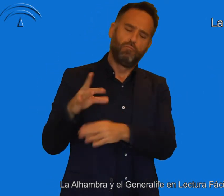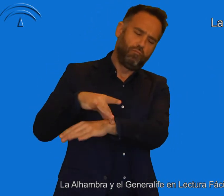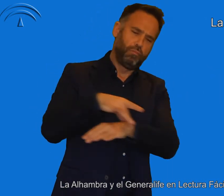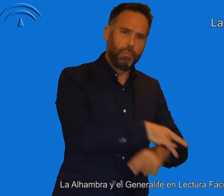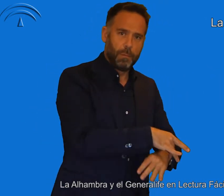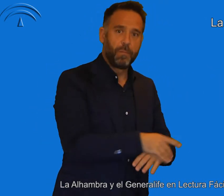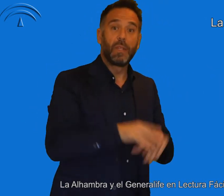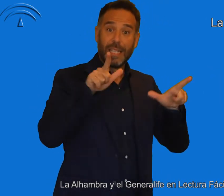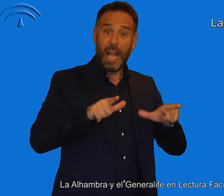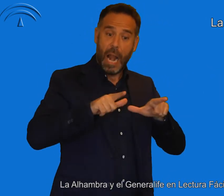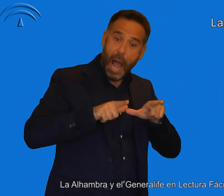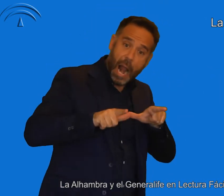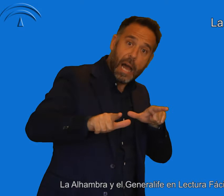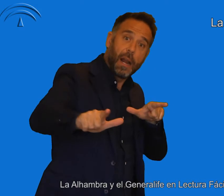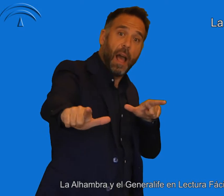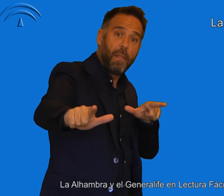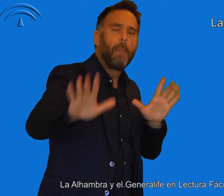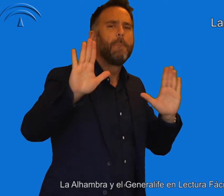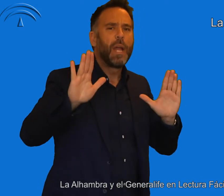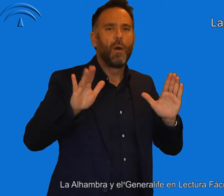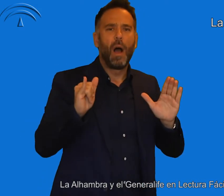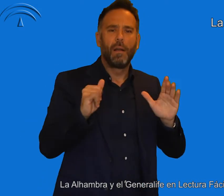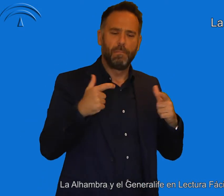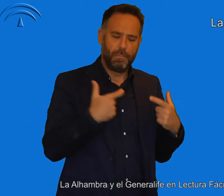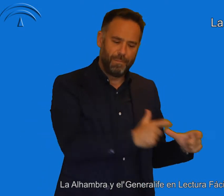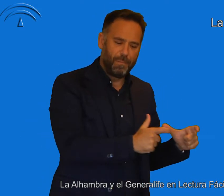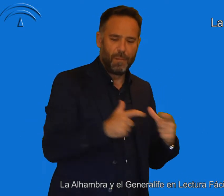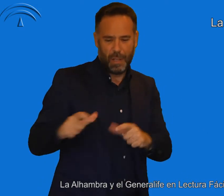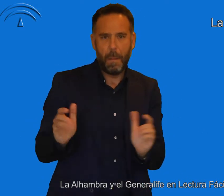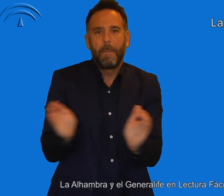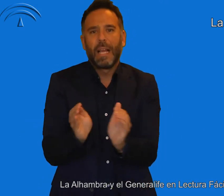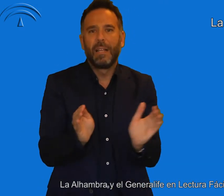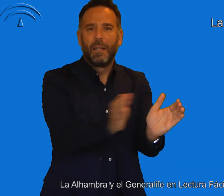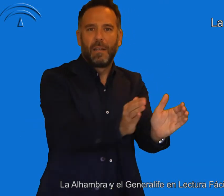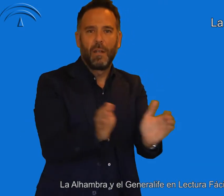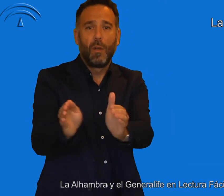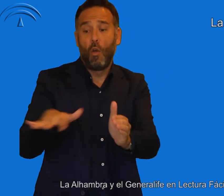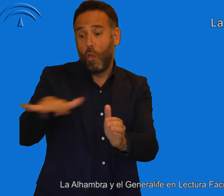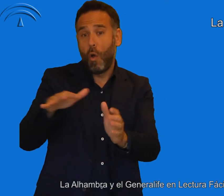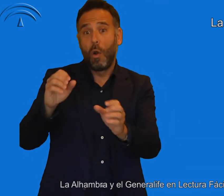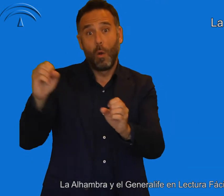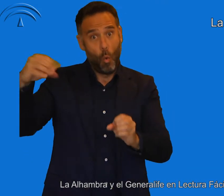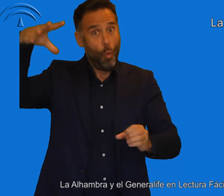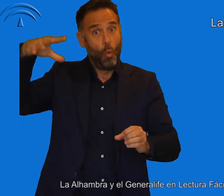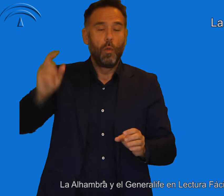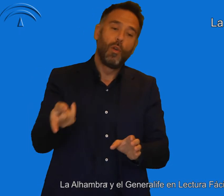La sala es alargada, pero está dividida en partes más pequeñas, unos con luz y otros con